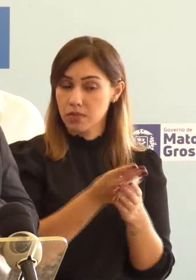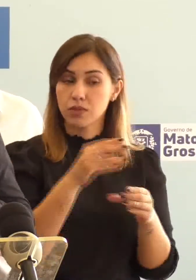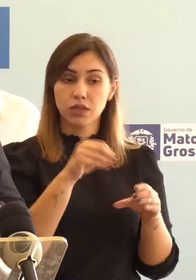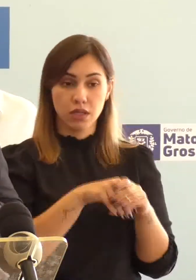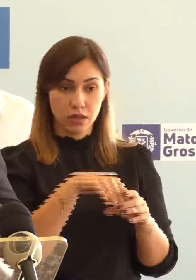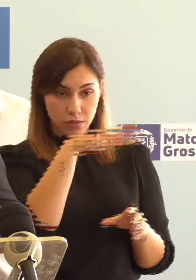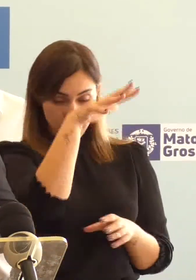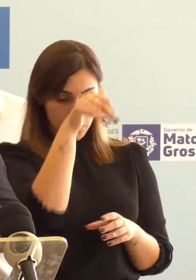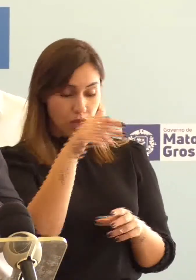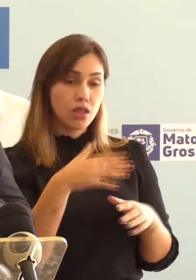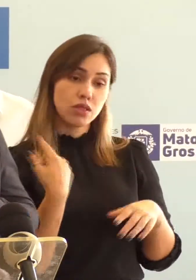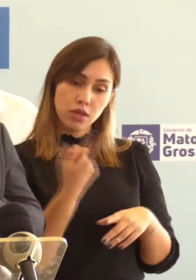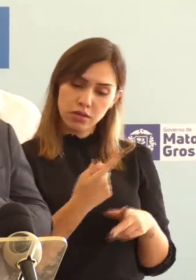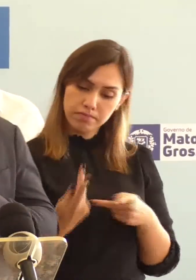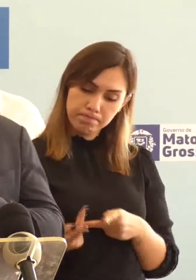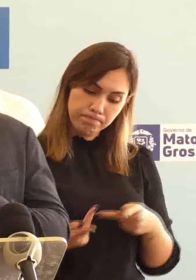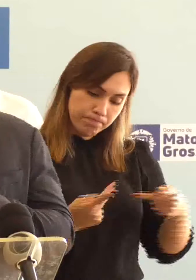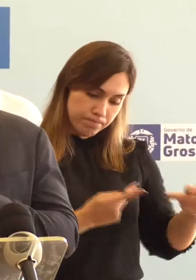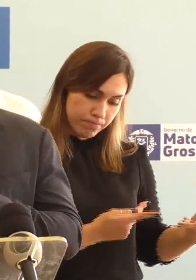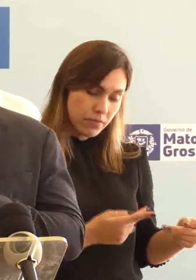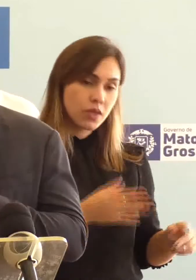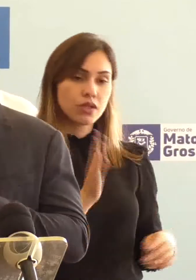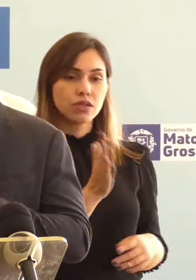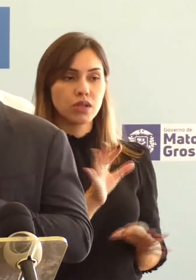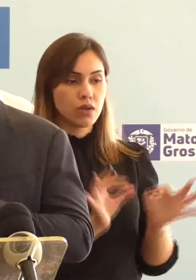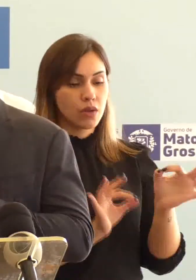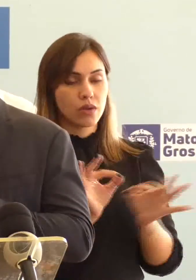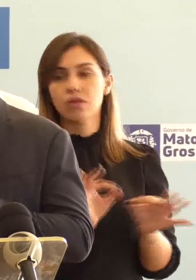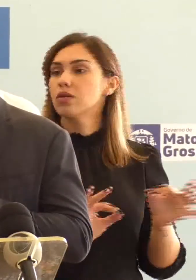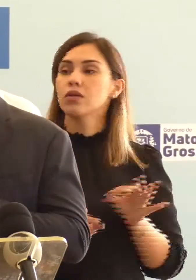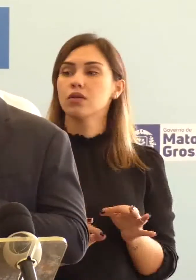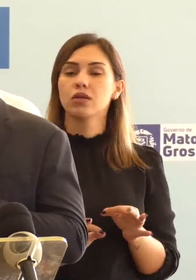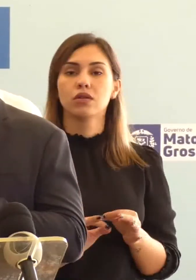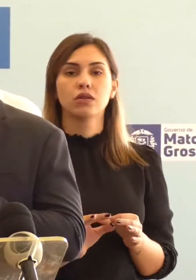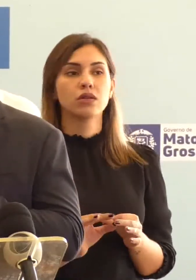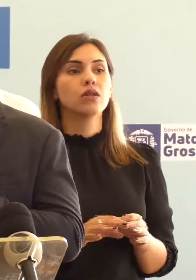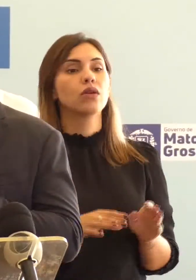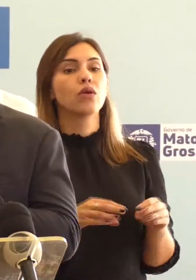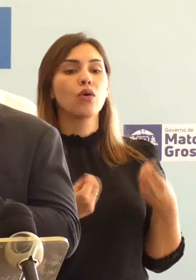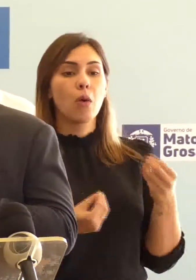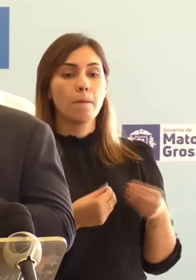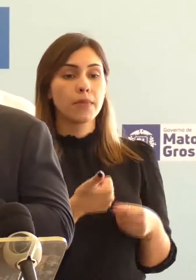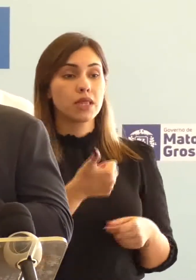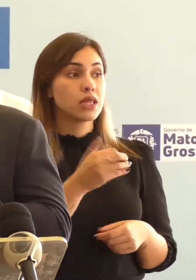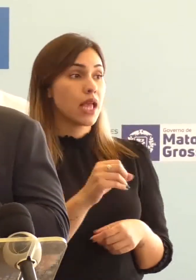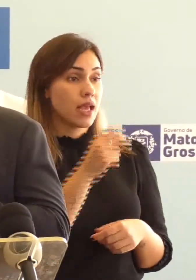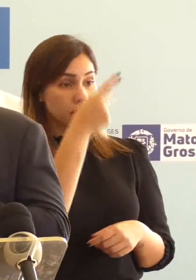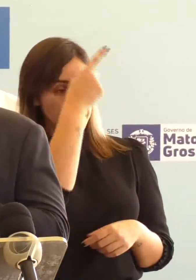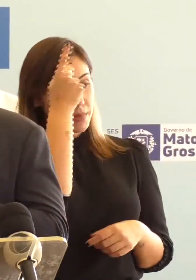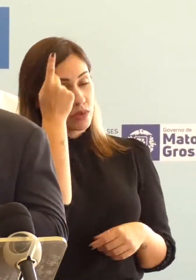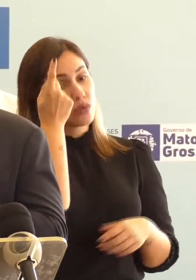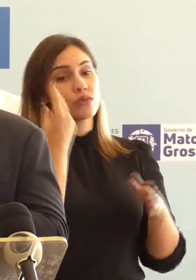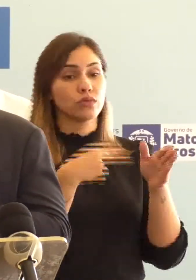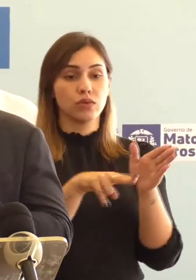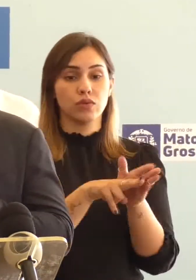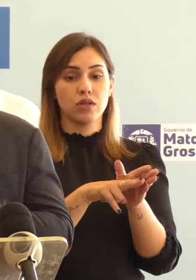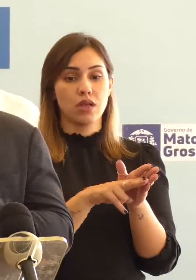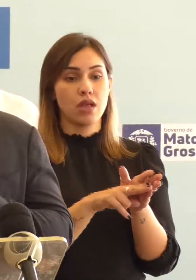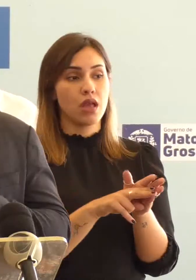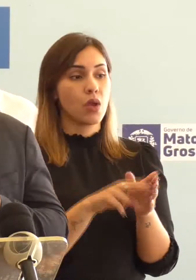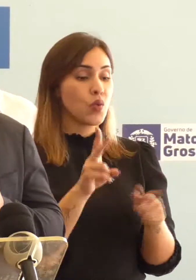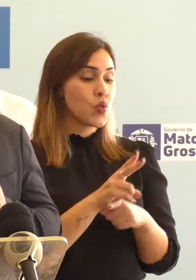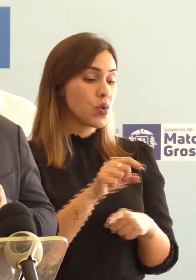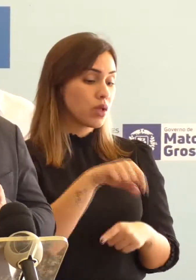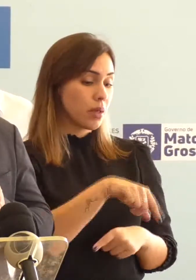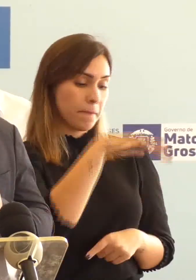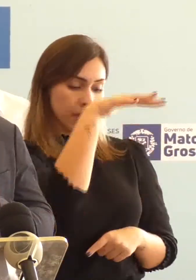estaremos recepcionando, já estão sendo tomadas as providências para transferir 10 pacientes de Rondônia para ser atendidos